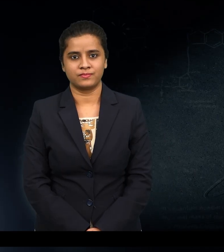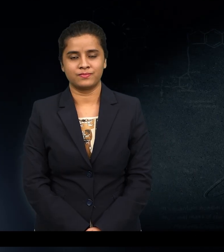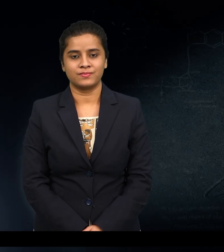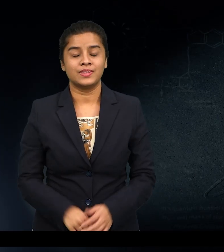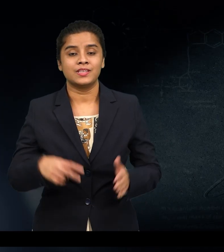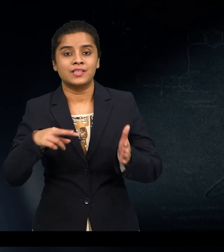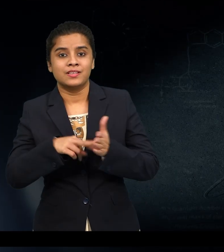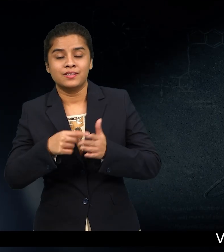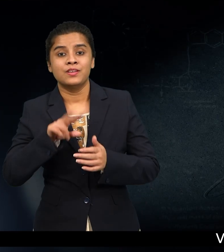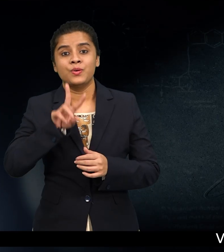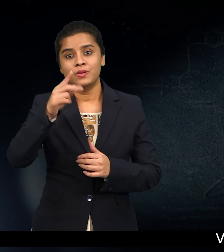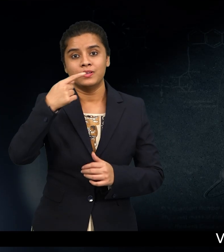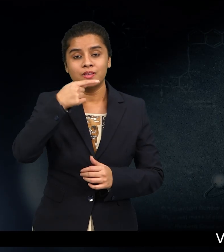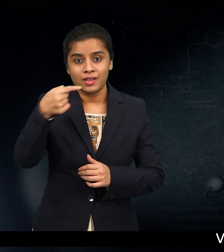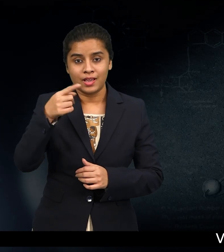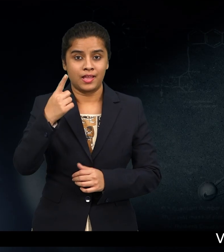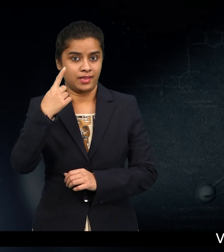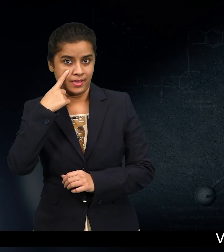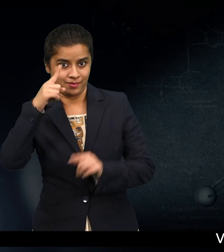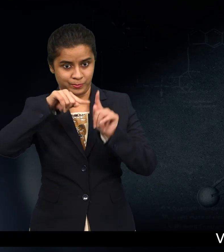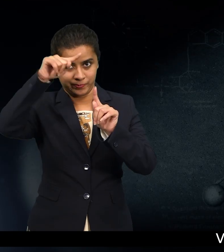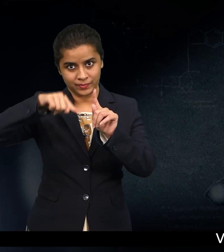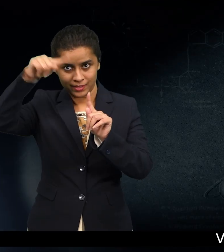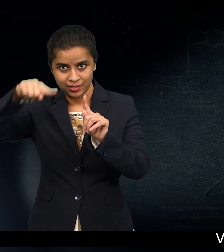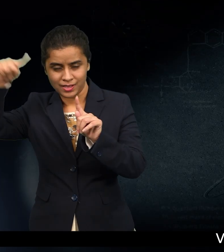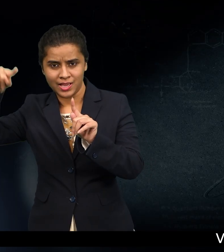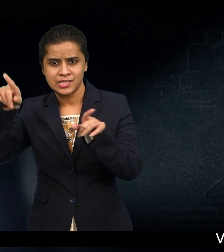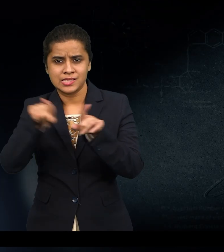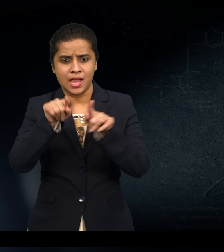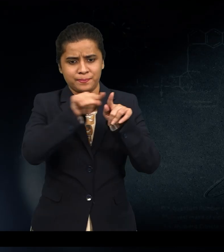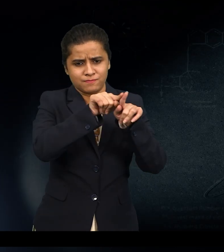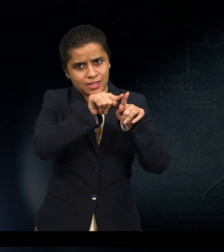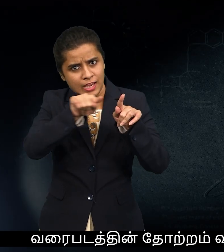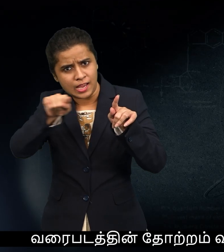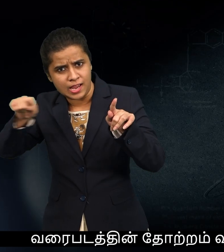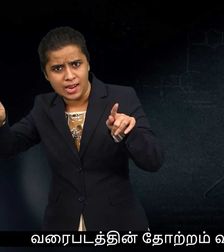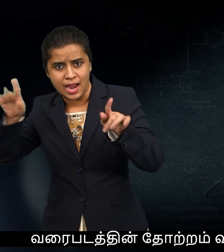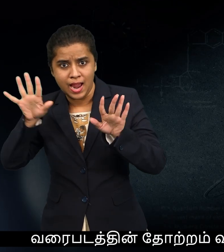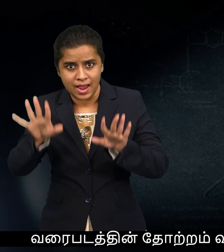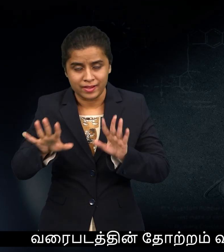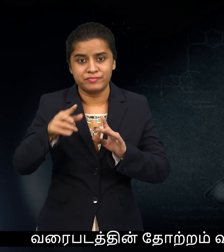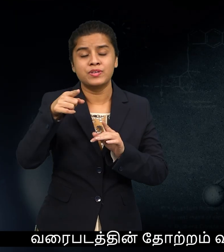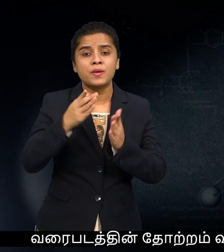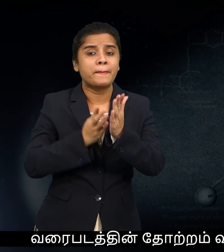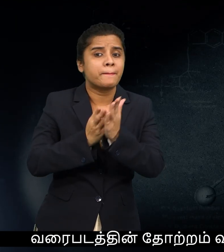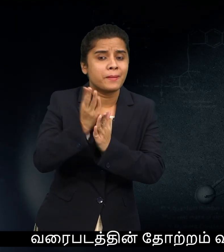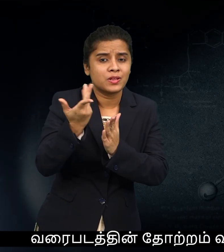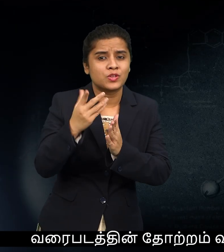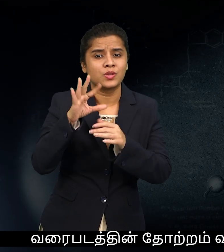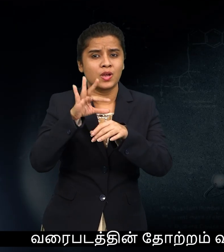இவ்வாறு V கழித்தல் I வரைபடம் என்பது வரைபடத்தின் தோற்றம் வழியாக செல்லும் ஒரு